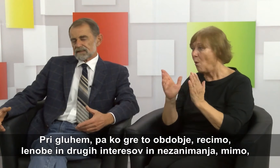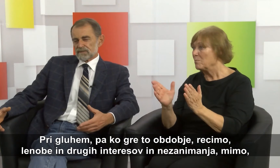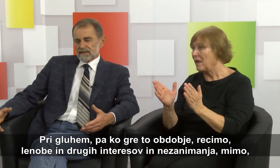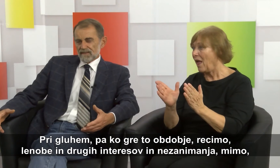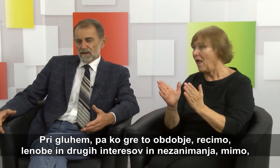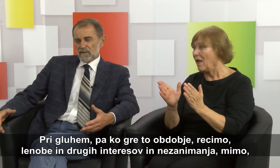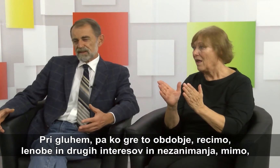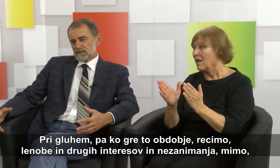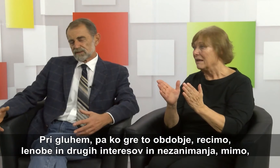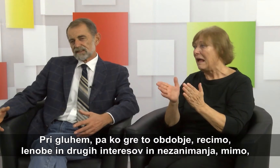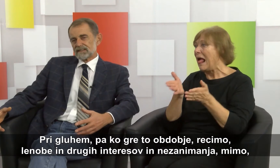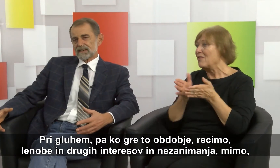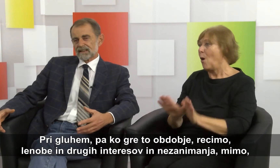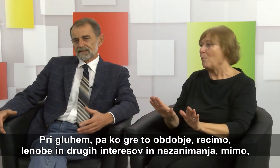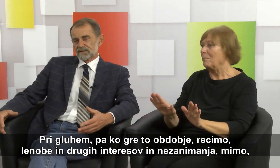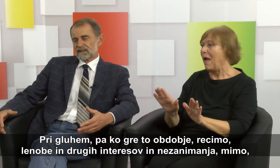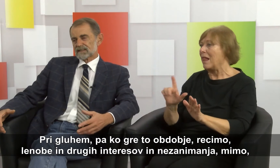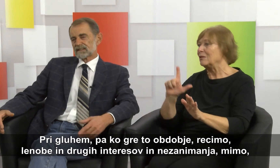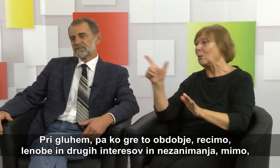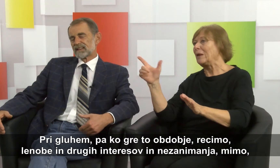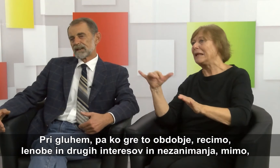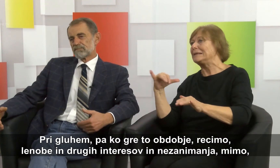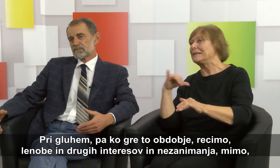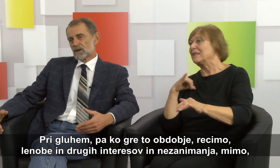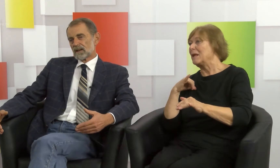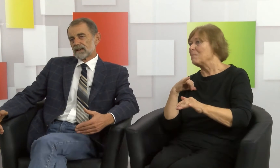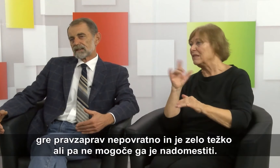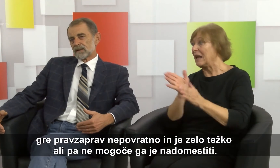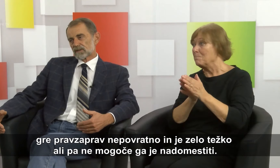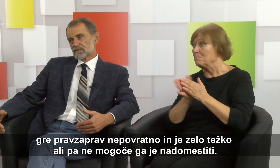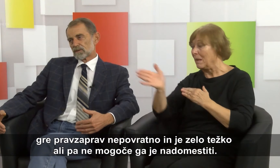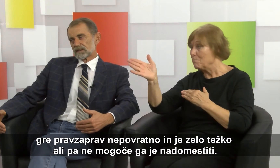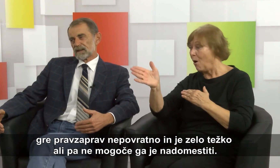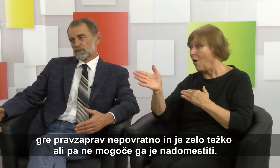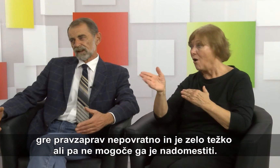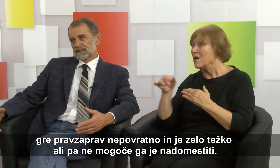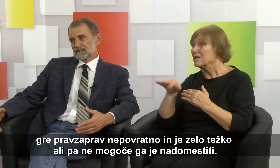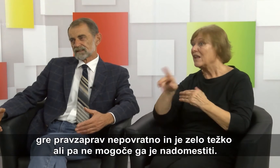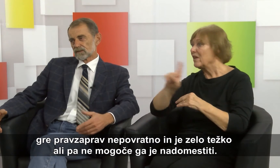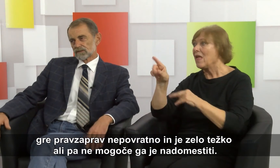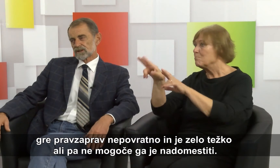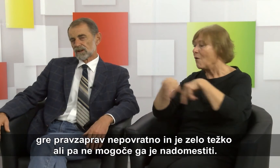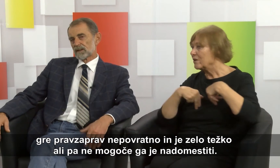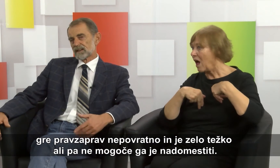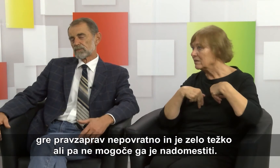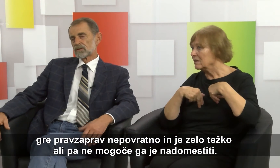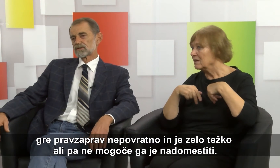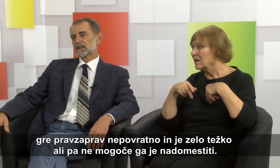recimo lenobe, drugih interesov, nezanimanja mimo, gre pravzaprav v nepovrat, zelo težko ali pa nemogoče ga